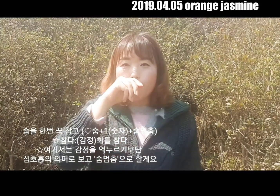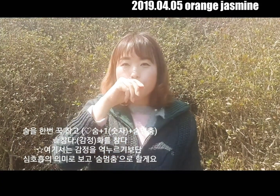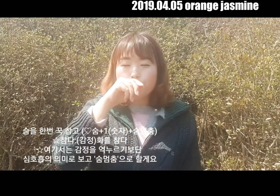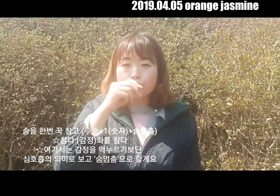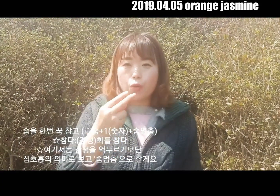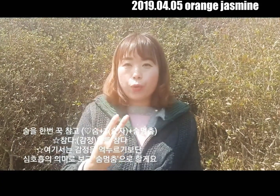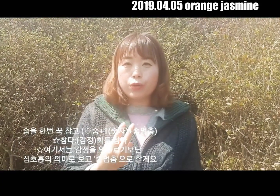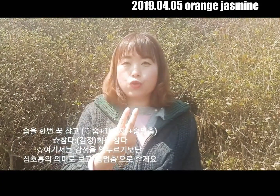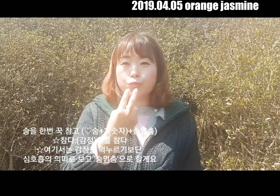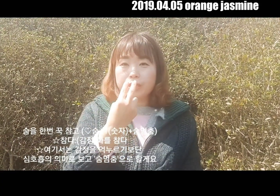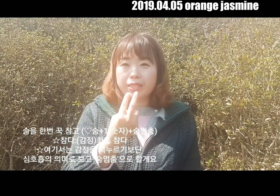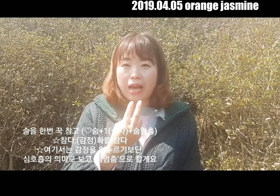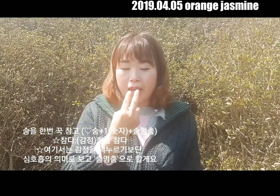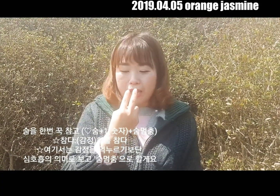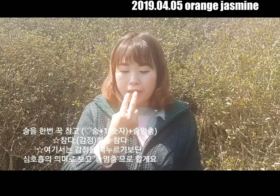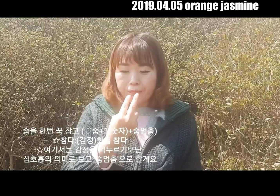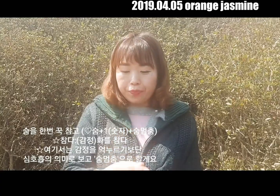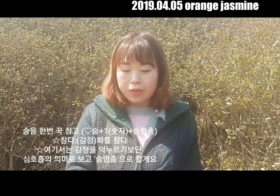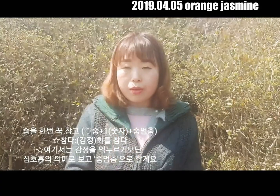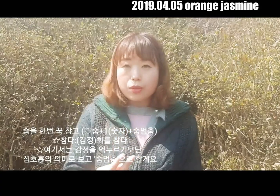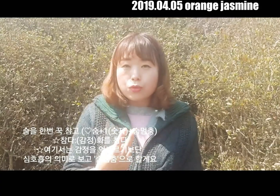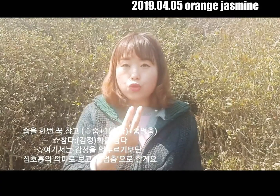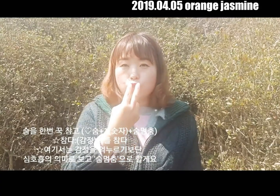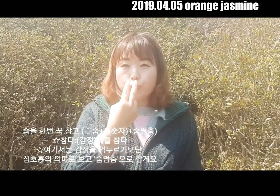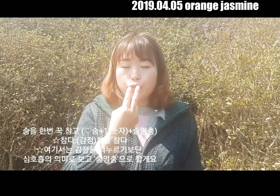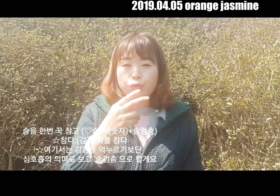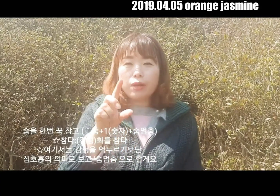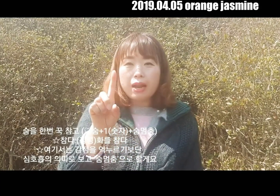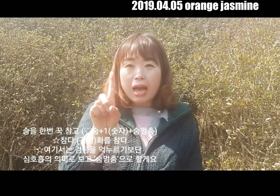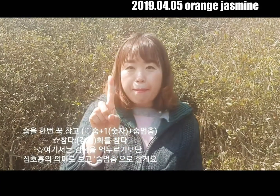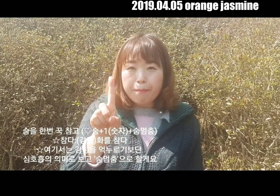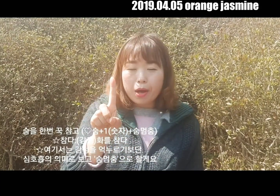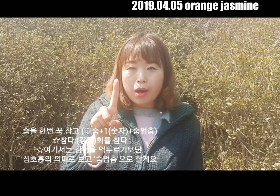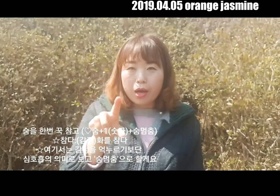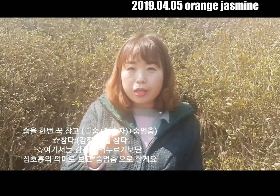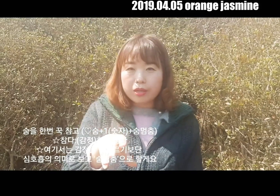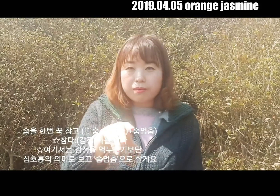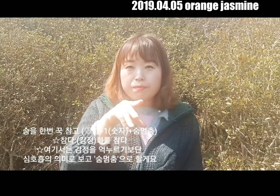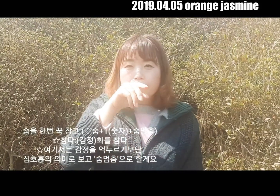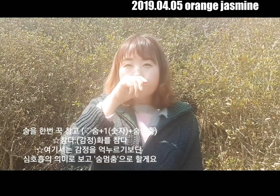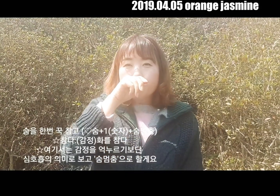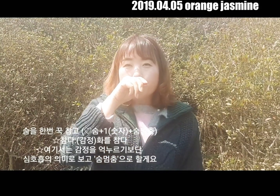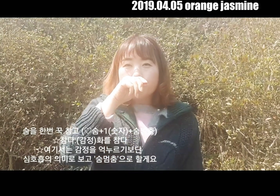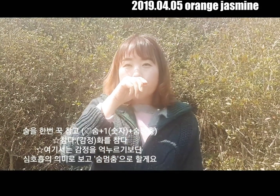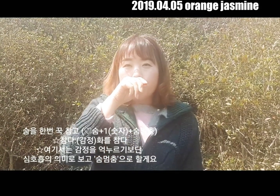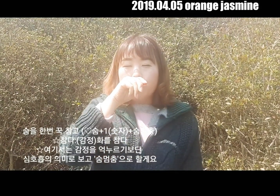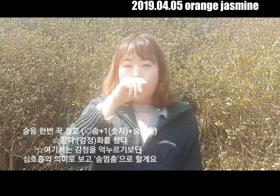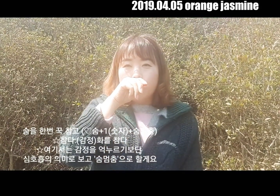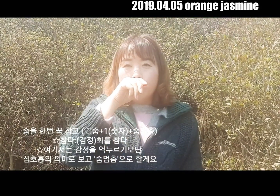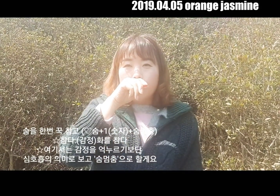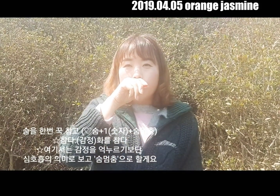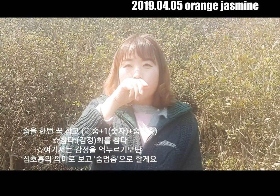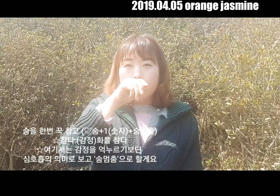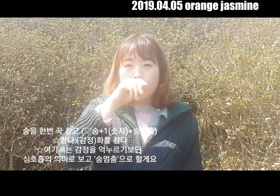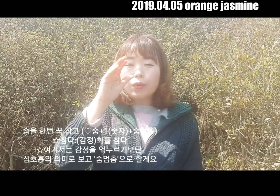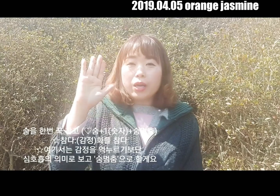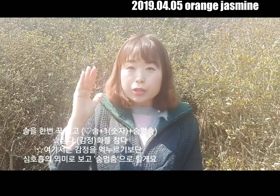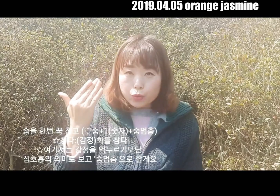이거는 멈추는 거고, 이건 숨 쉬다. 숨을 한번 멈춰. 이렇게